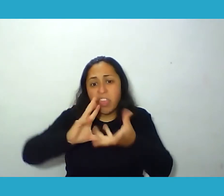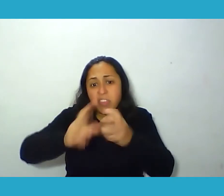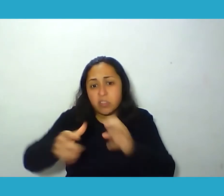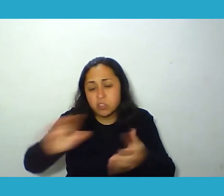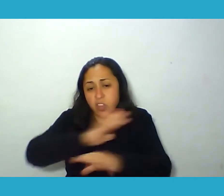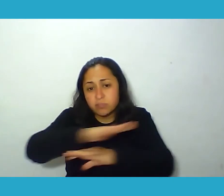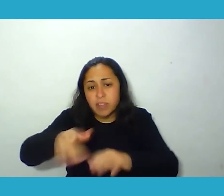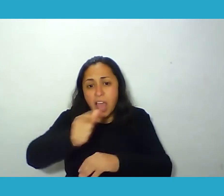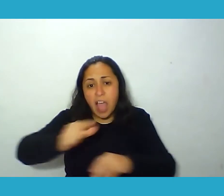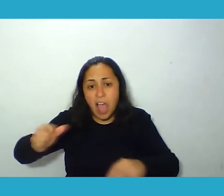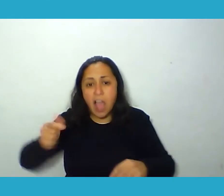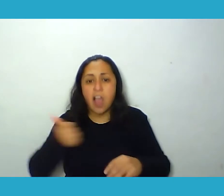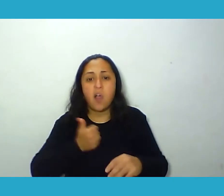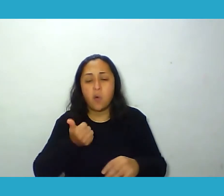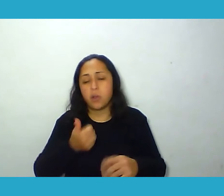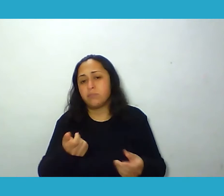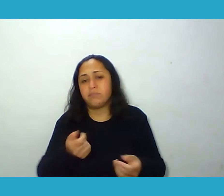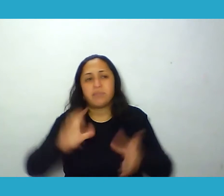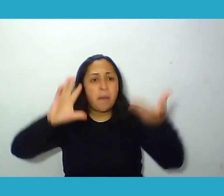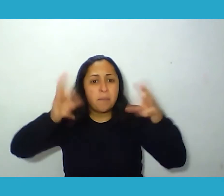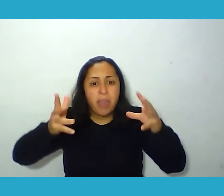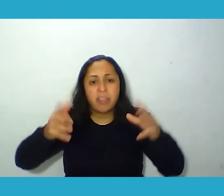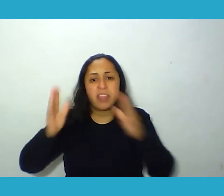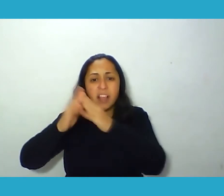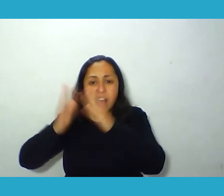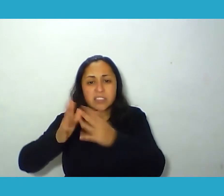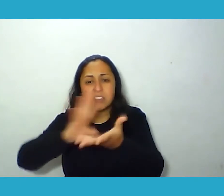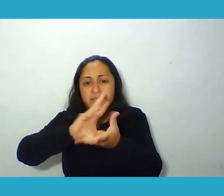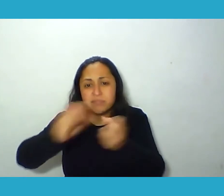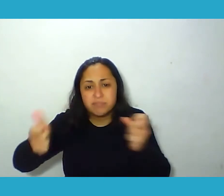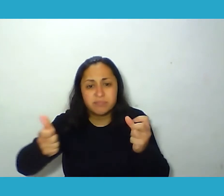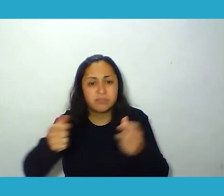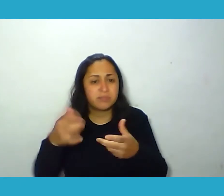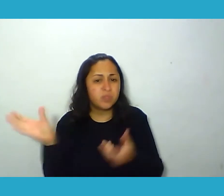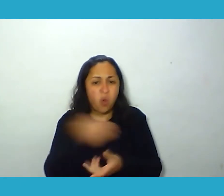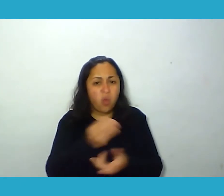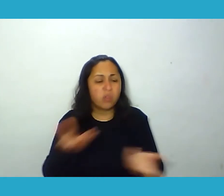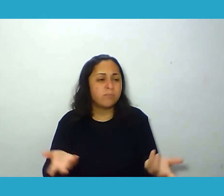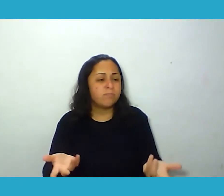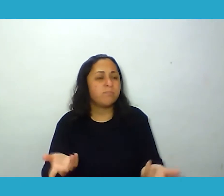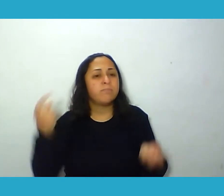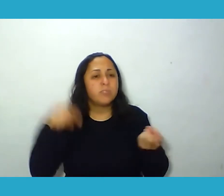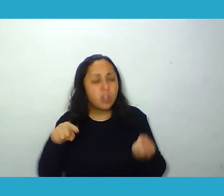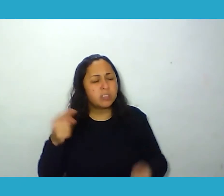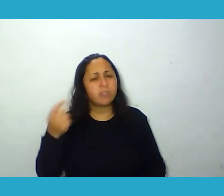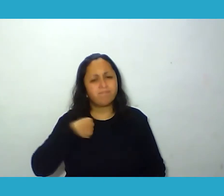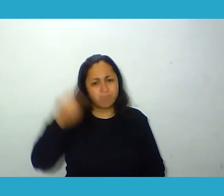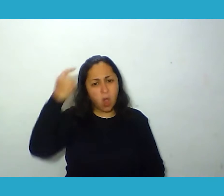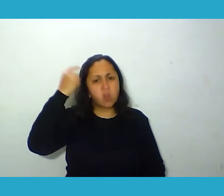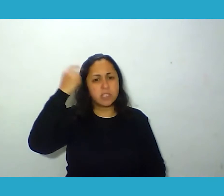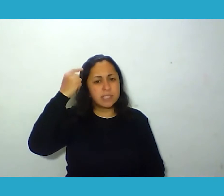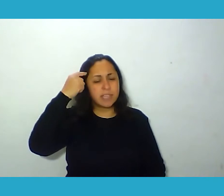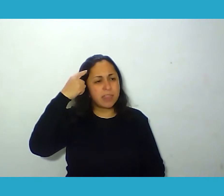cuencas, destrucción del ambiente y de las casas. Como se explica de que siendo